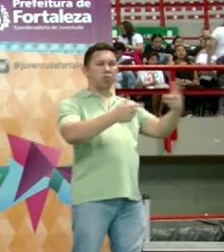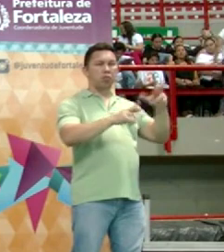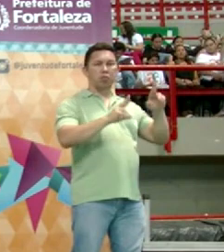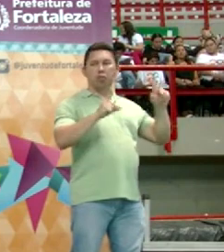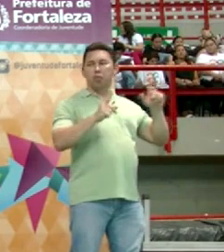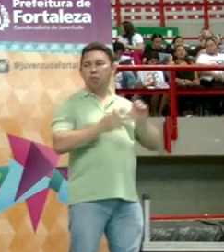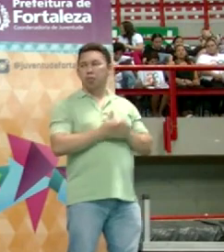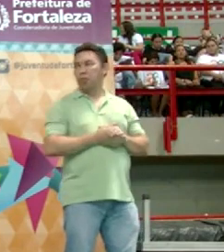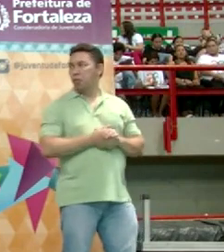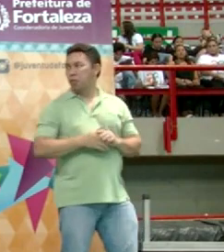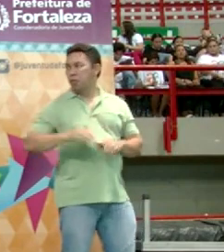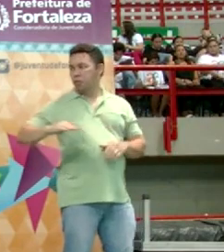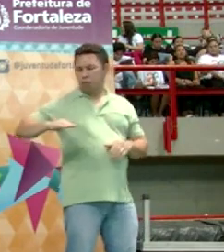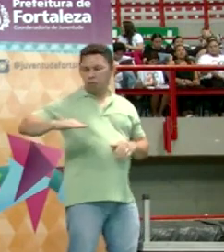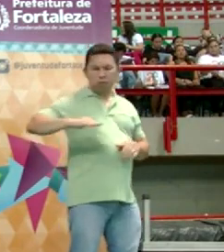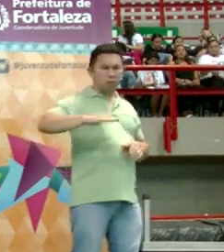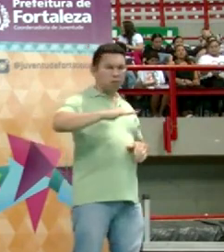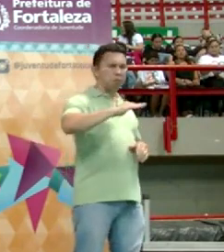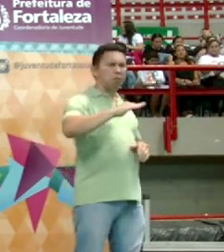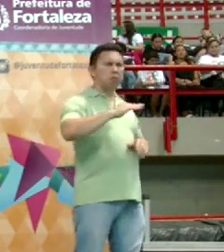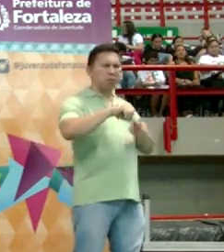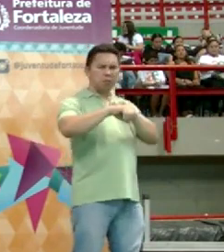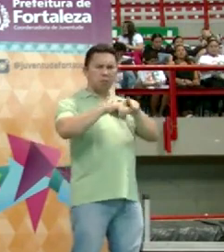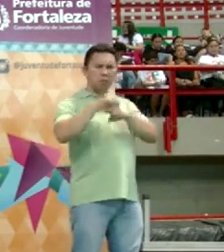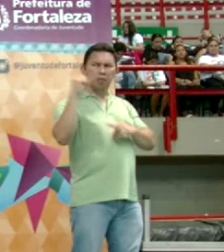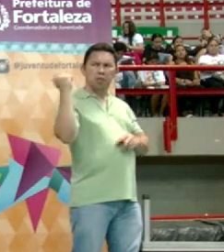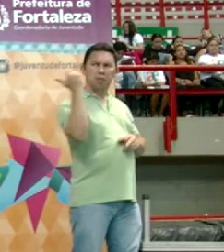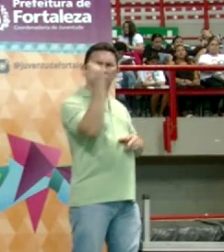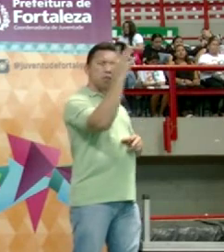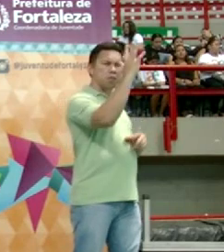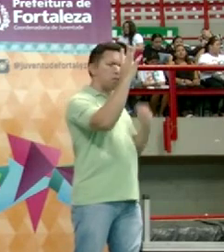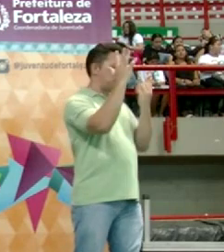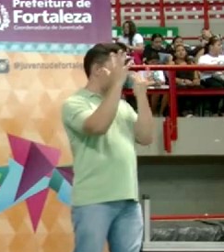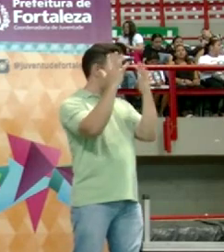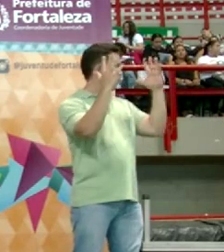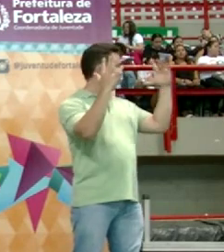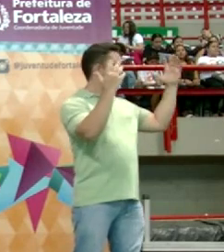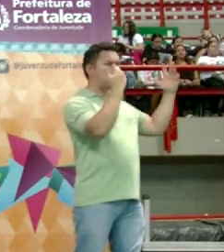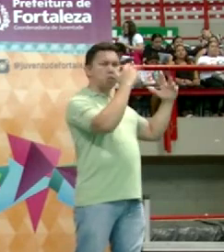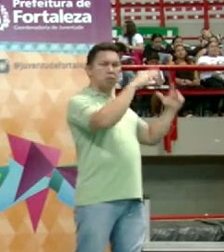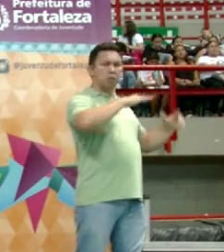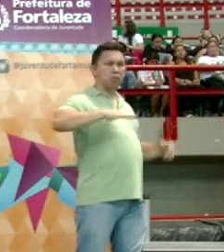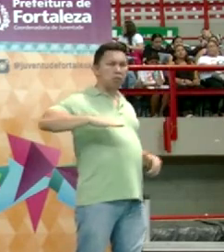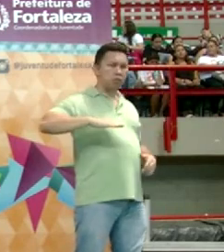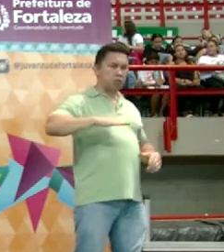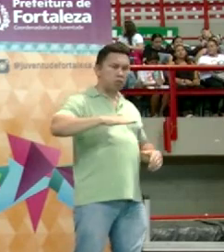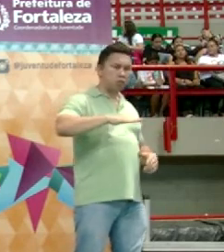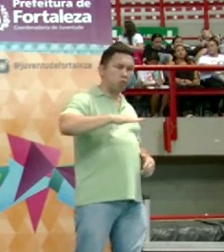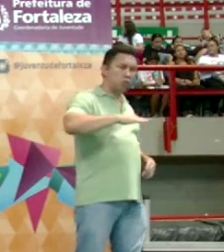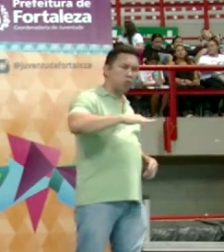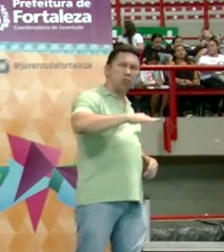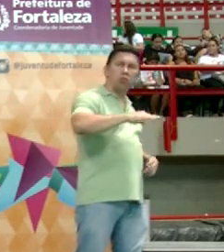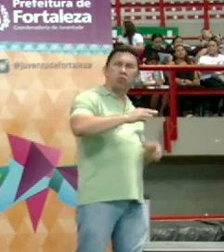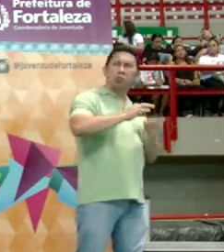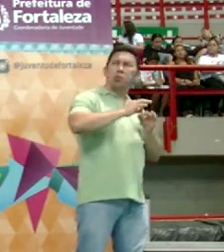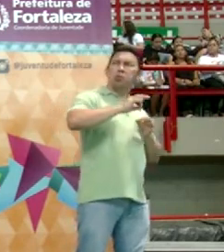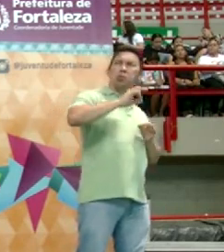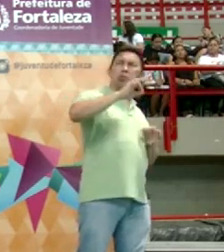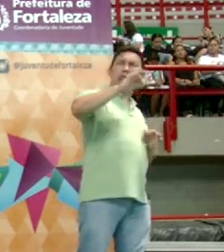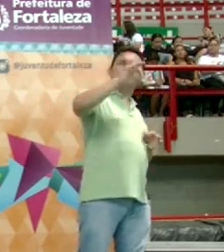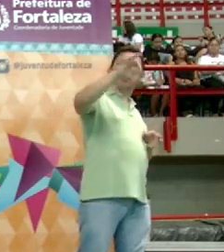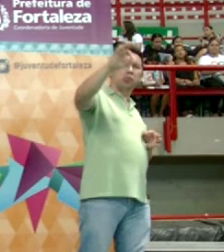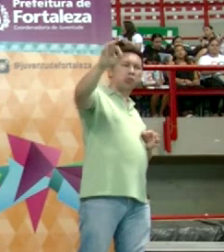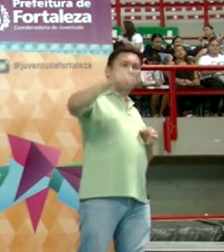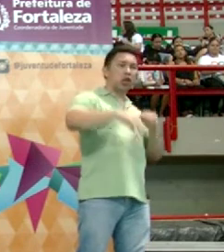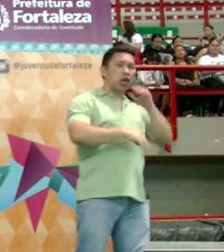né? Verdinha de um lado, verdinha do outro, plantações em toda a estrada. Quilômetros